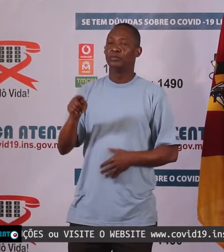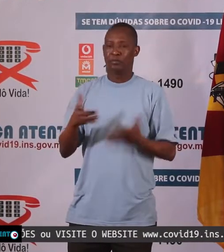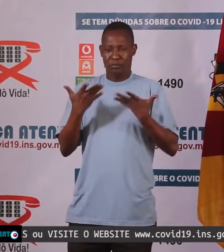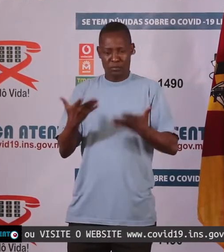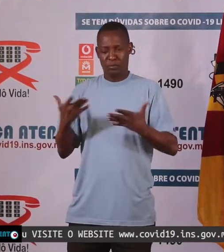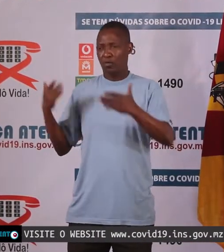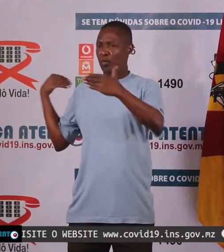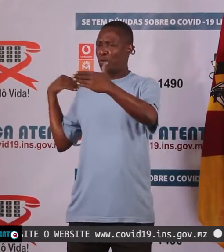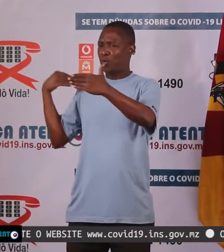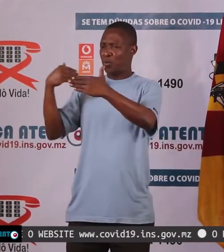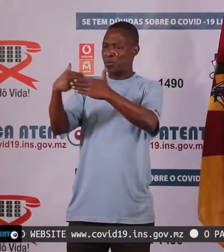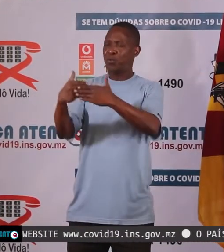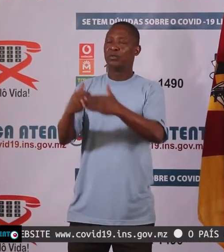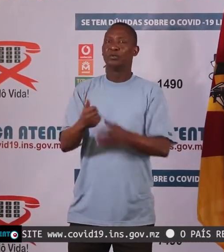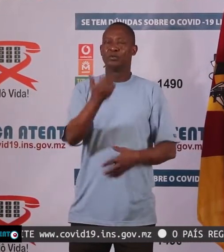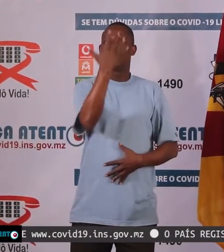momento temos